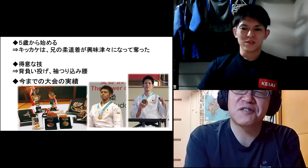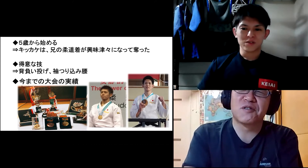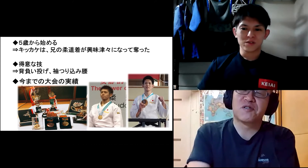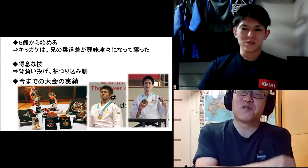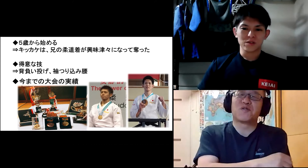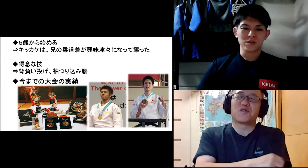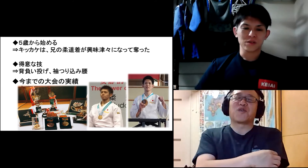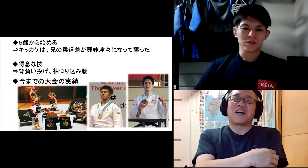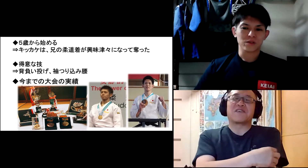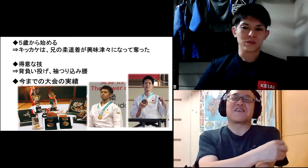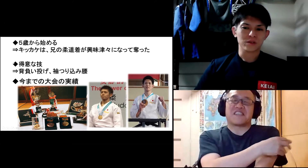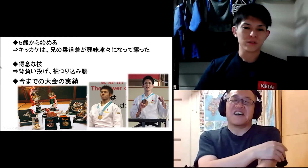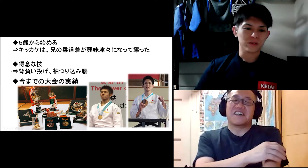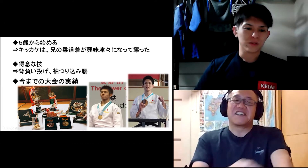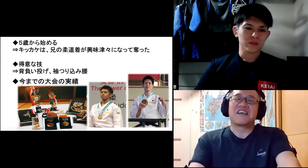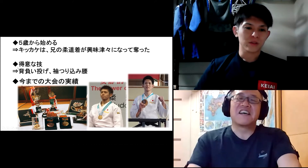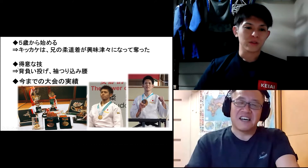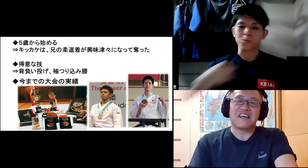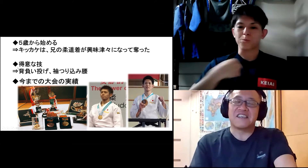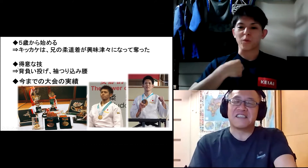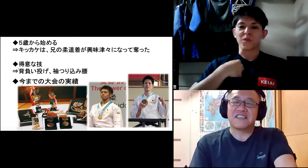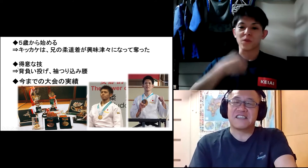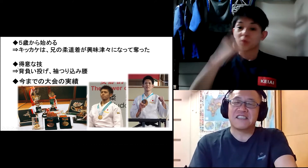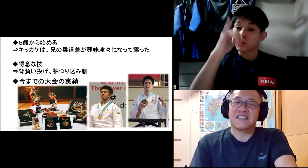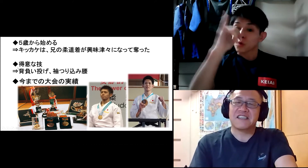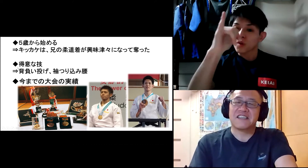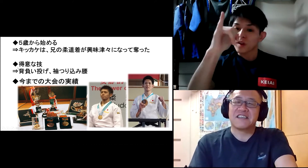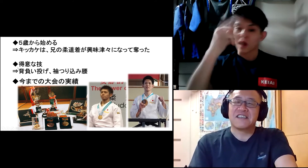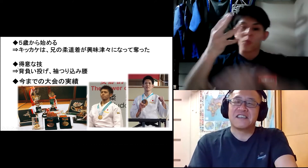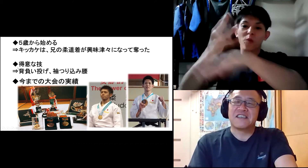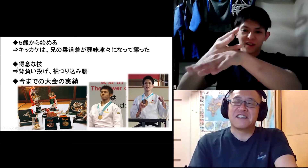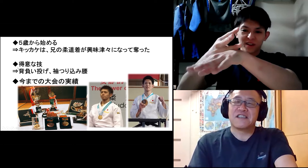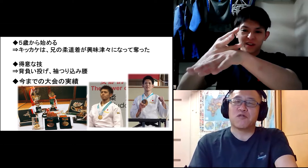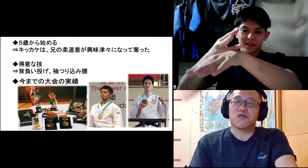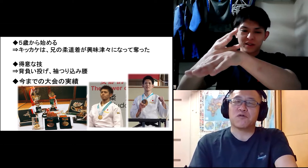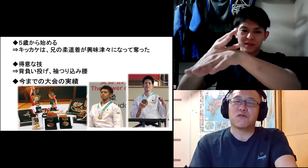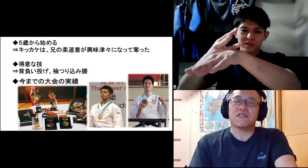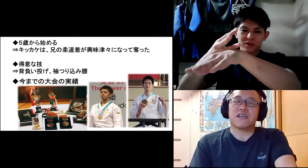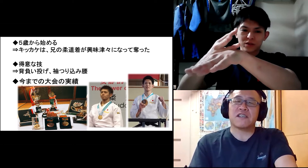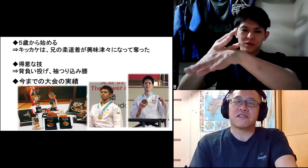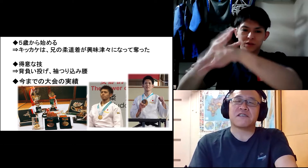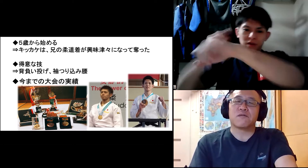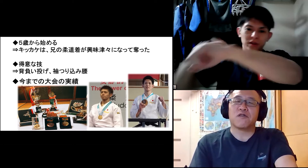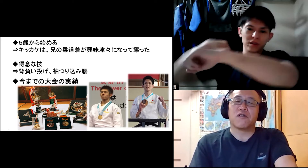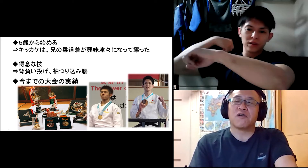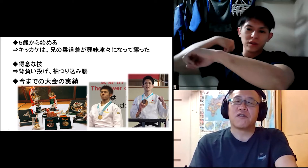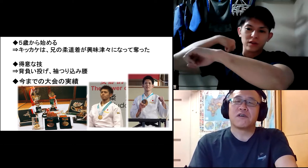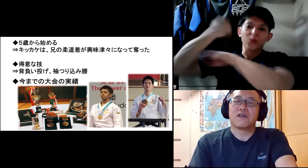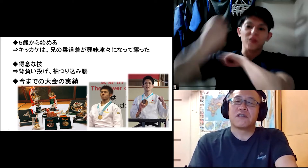で、そういうことがありました。はい。 で、僕の得意技なんですけ